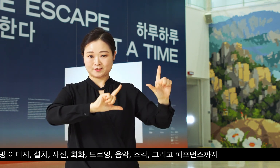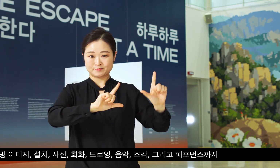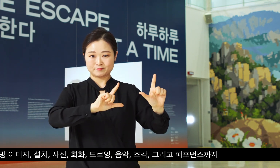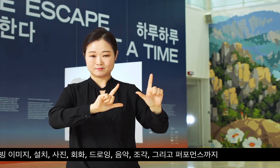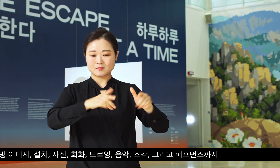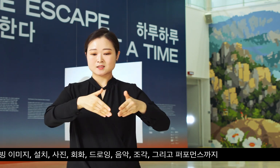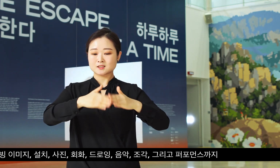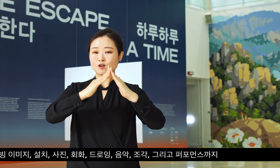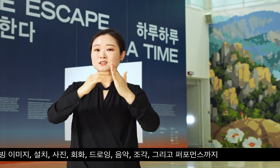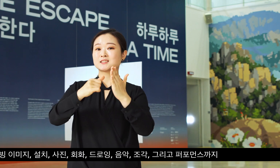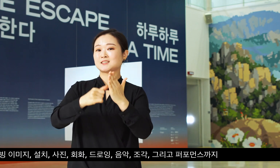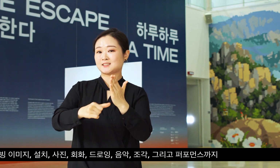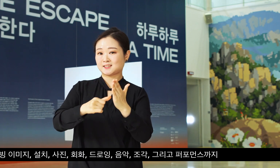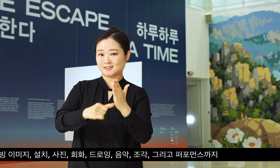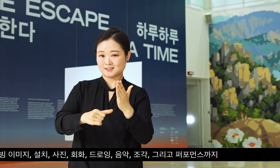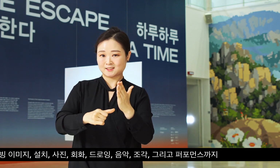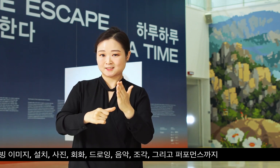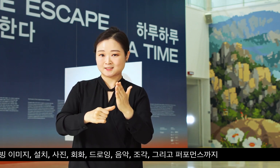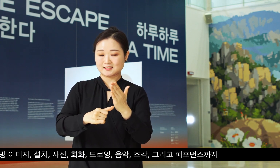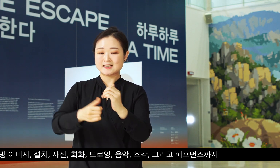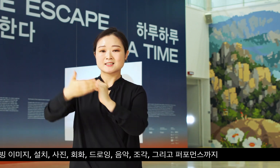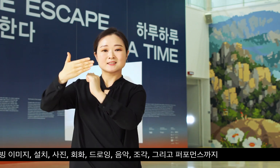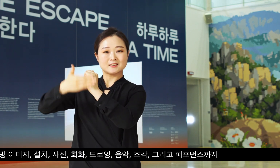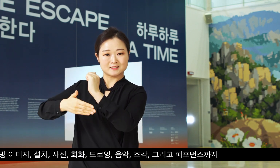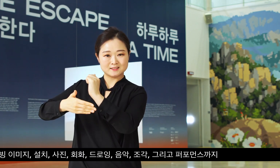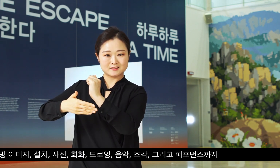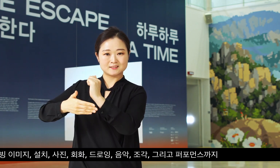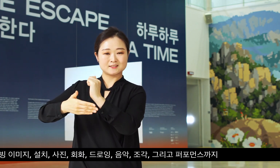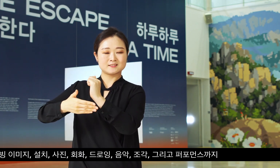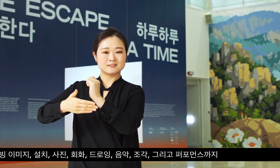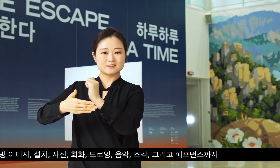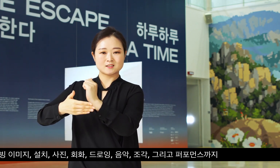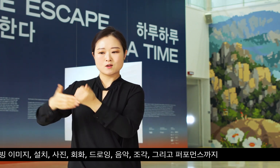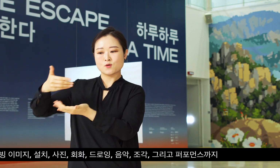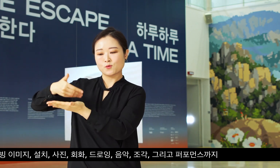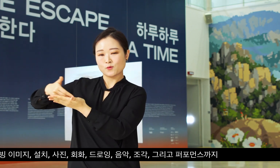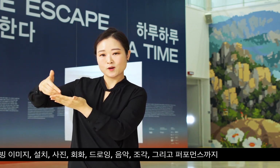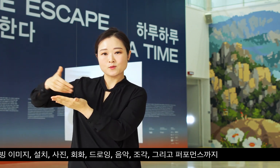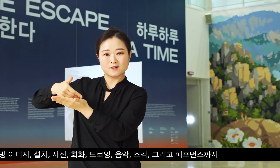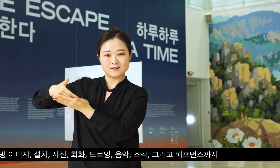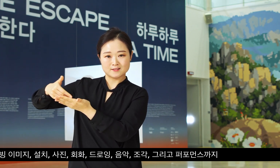설치, 사진, 회화, 드로잉,